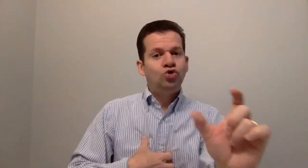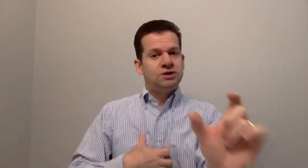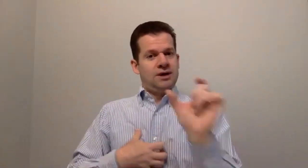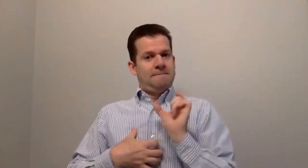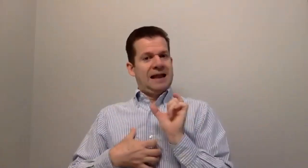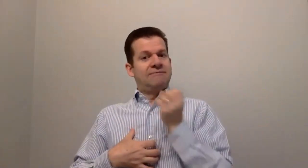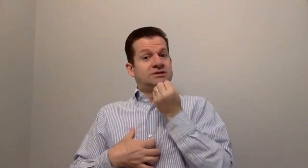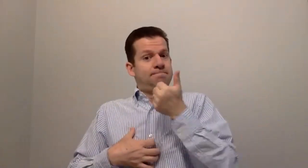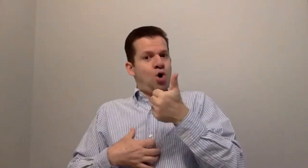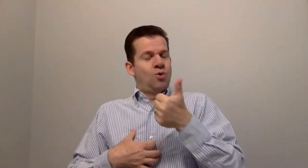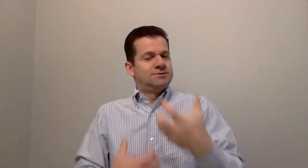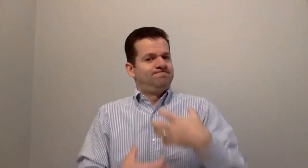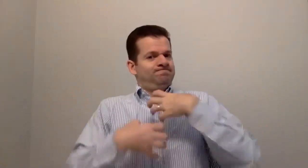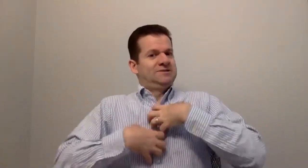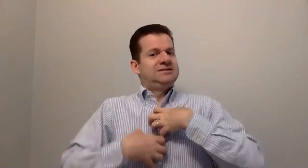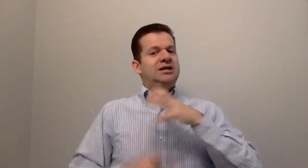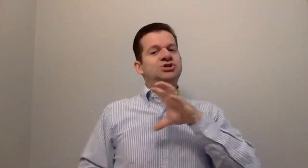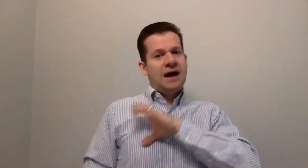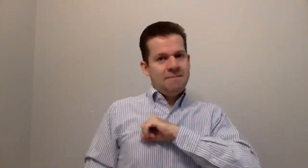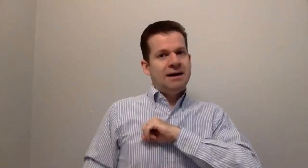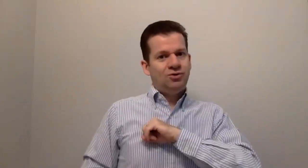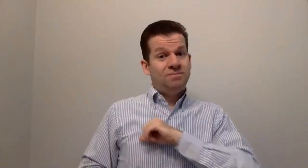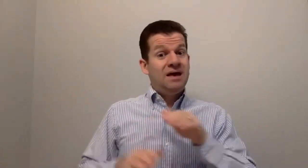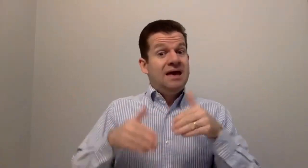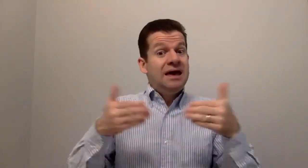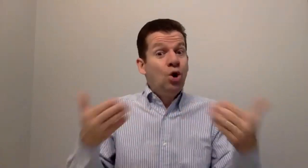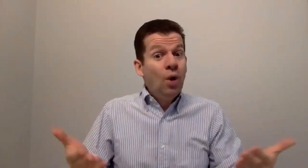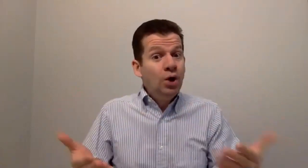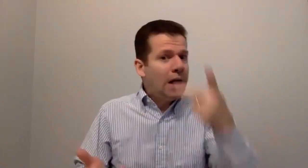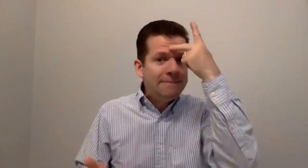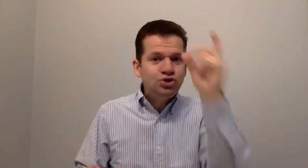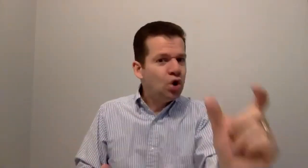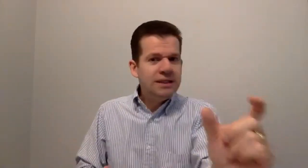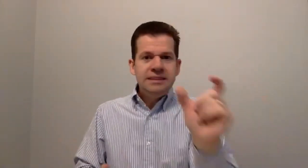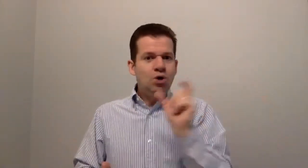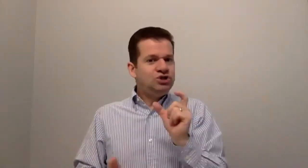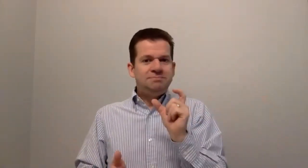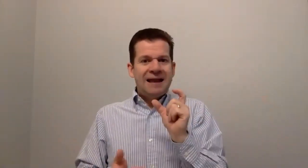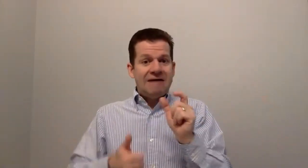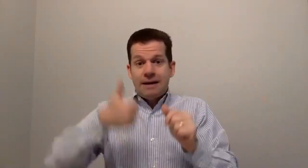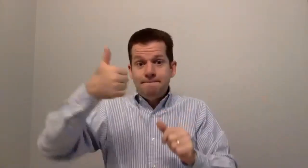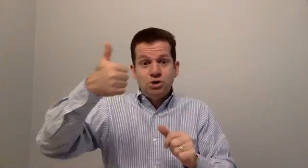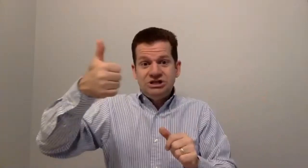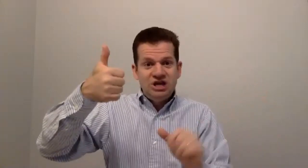outros, palavras boas, se sente amado. E quando a pessoa não diz palavra